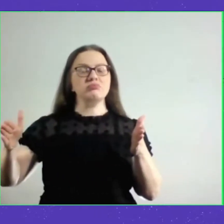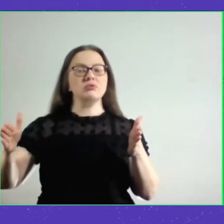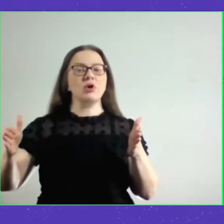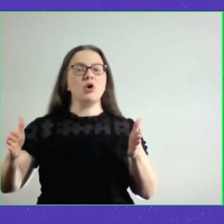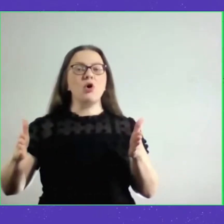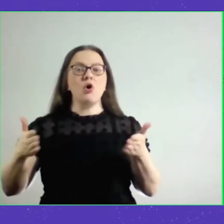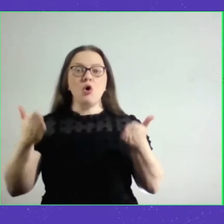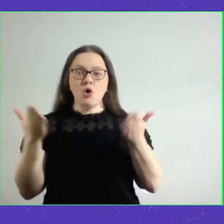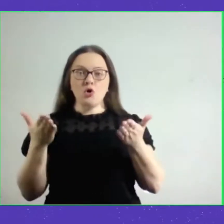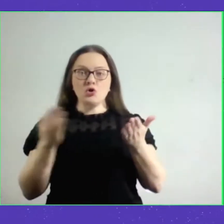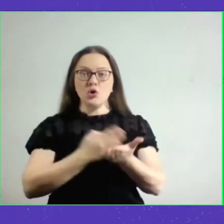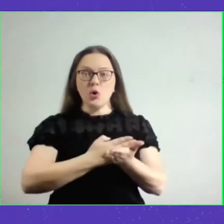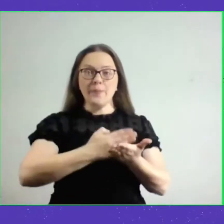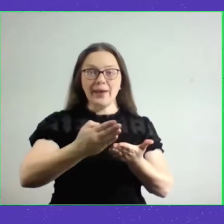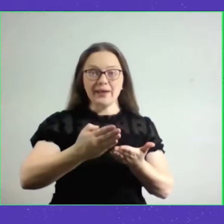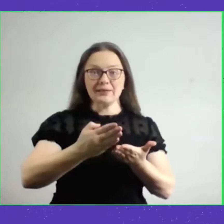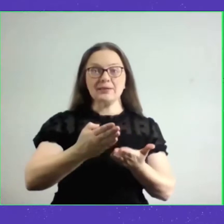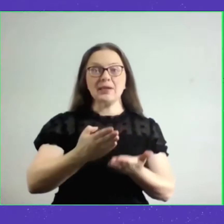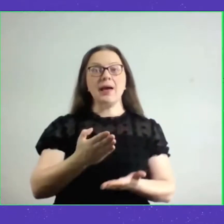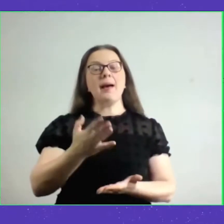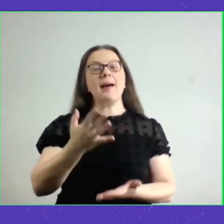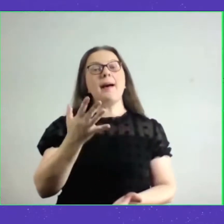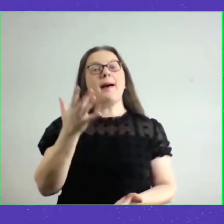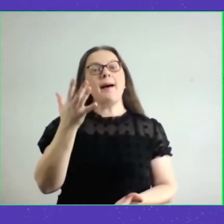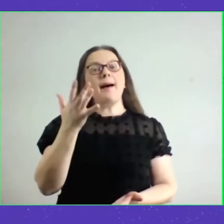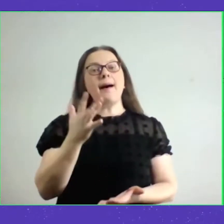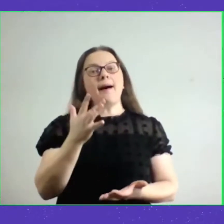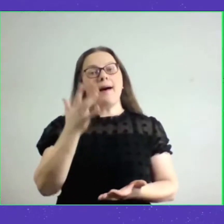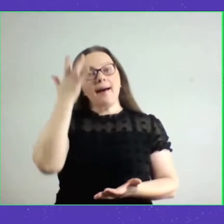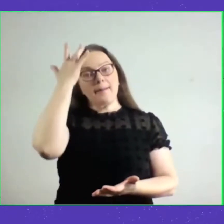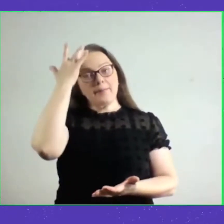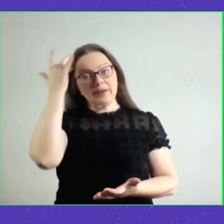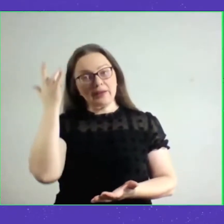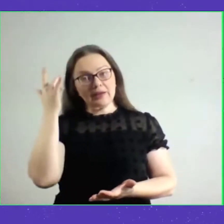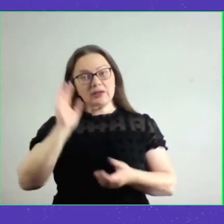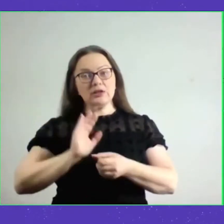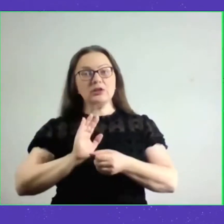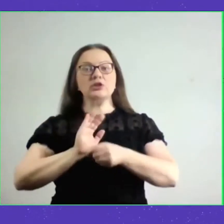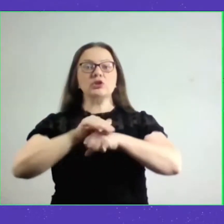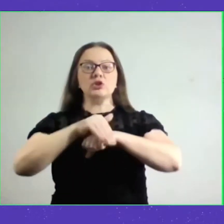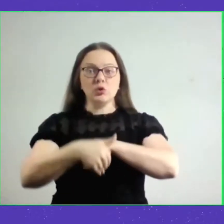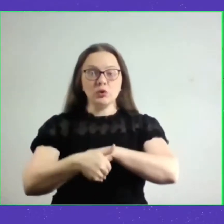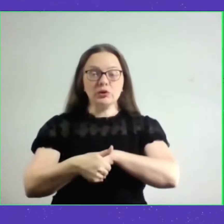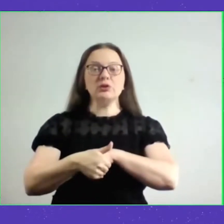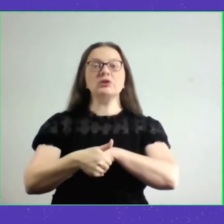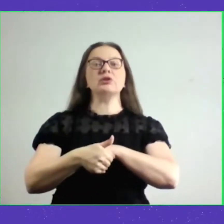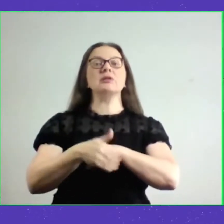de manhã, amanhã à noite, sábado de manhã e sábado à noite.